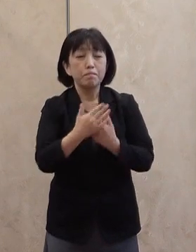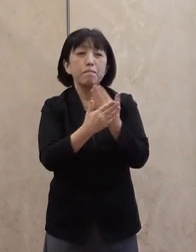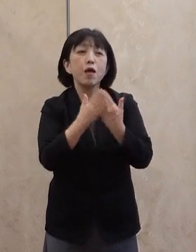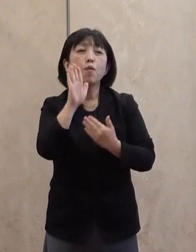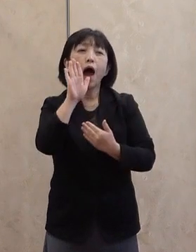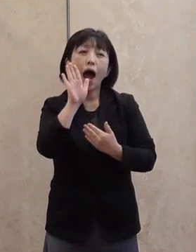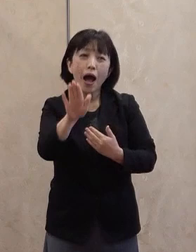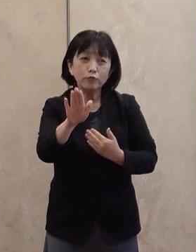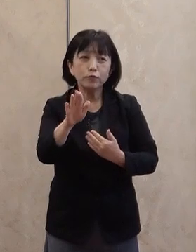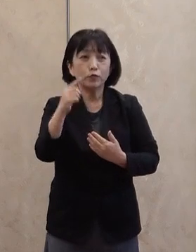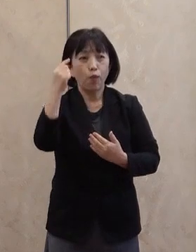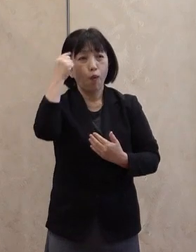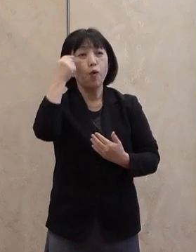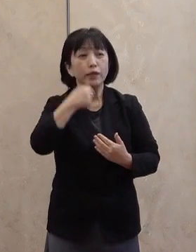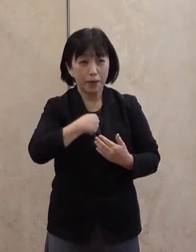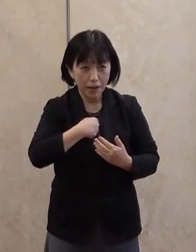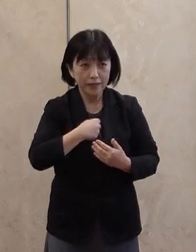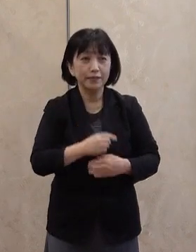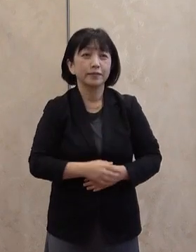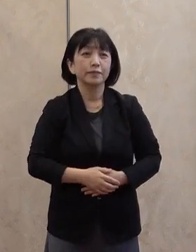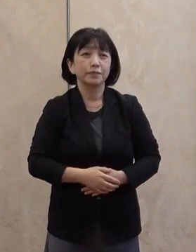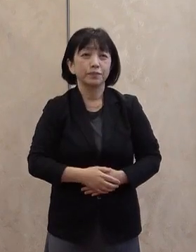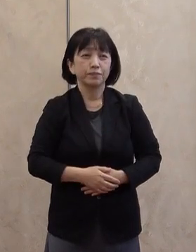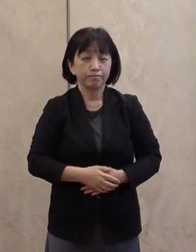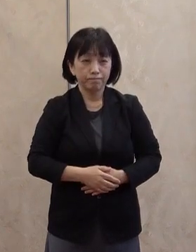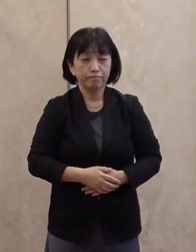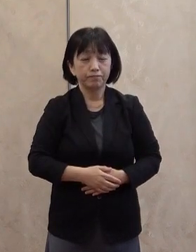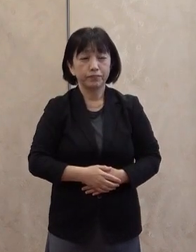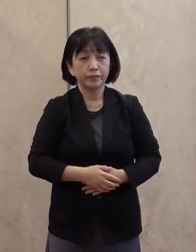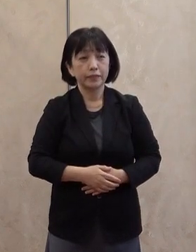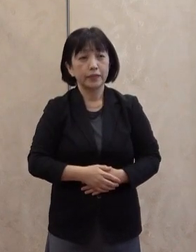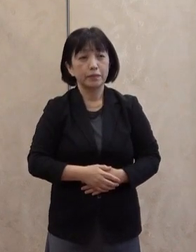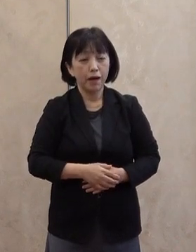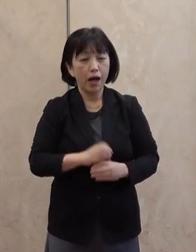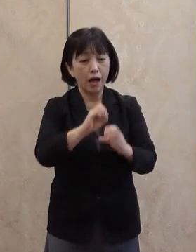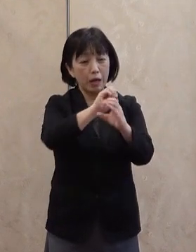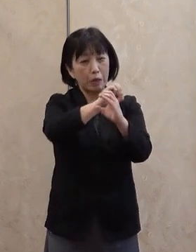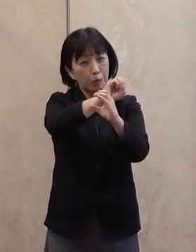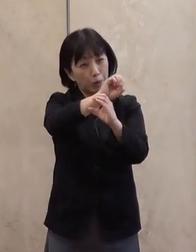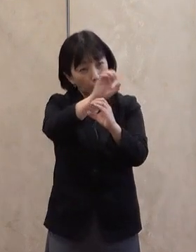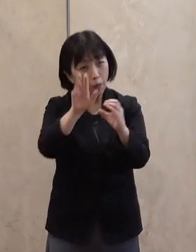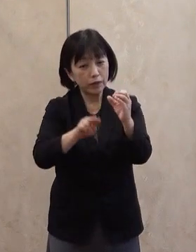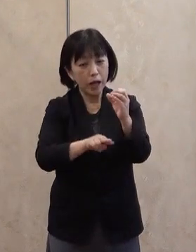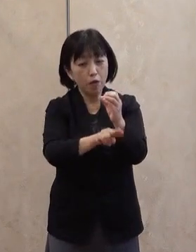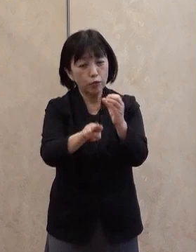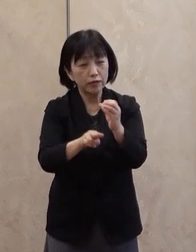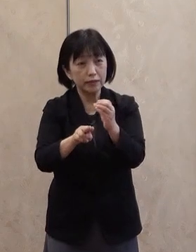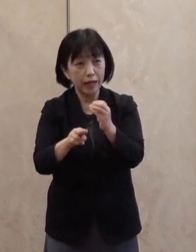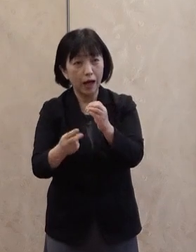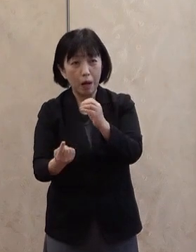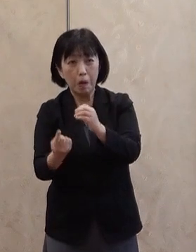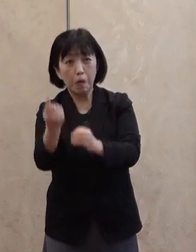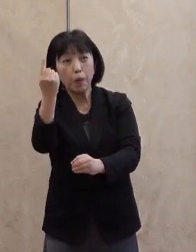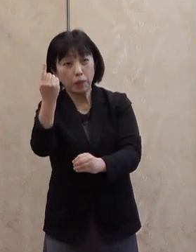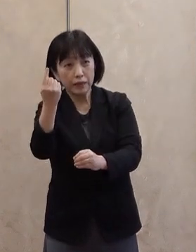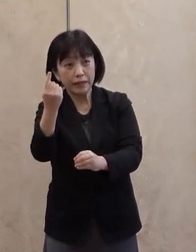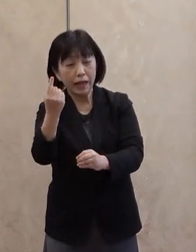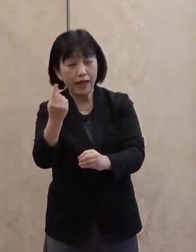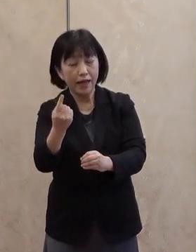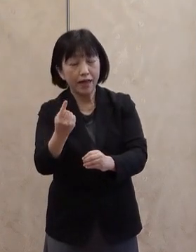あるのかなとも思っています。まあ、このコロナウイルスが始まって先ほどもありましたけど1